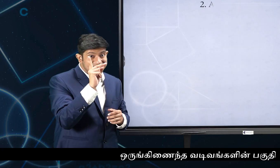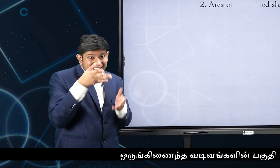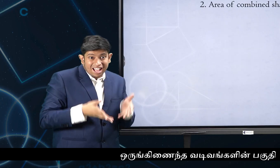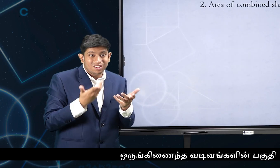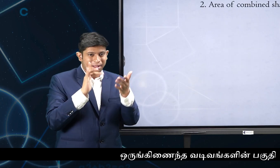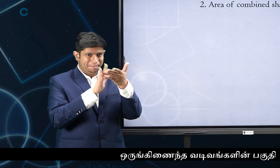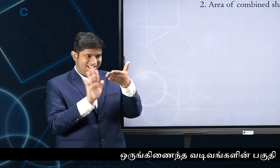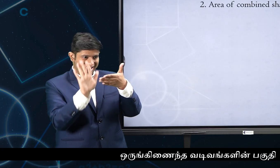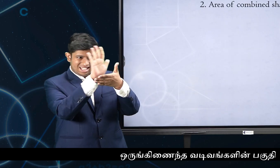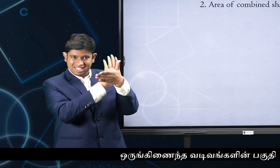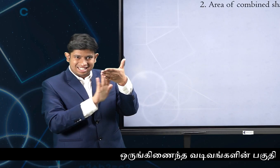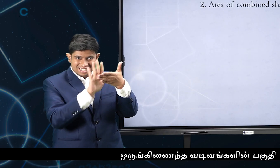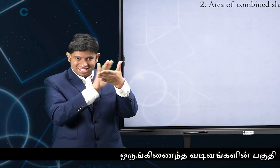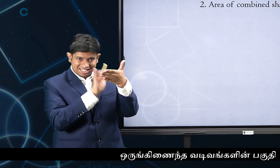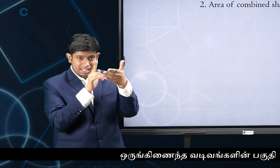ஒருங்கிணைந்த வடிவங்களின் பகுதி.